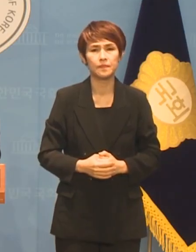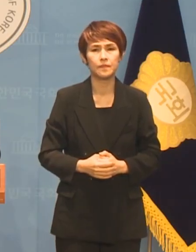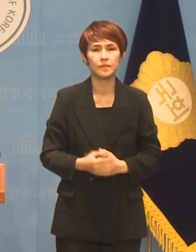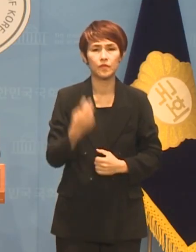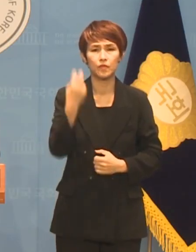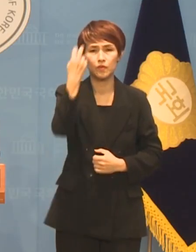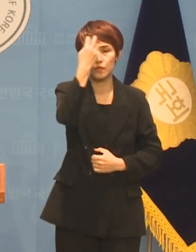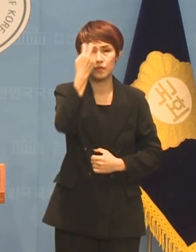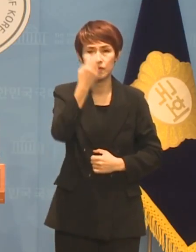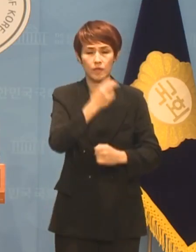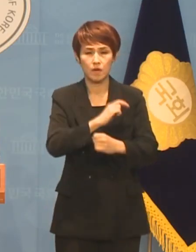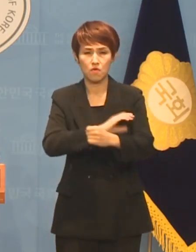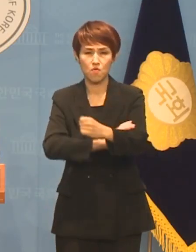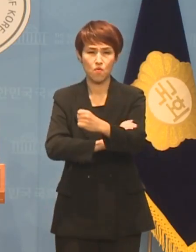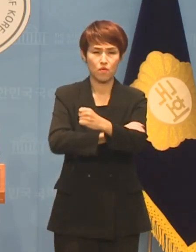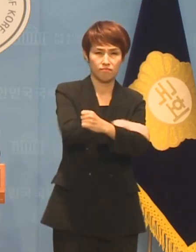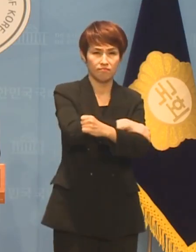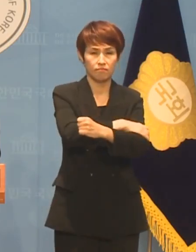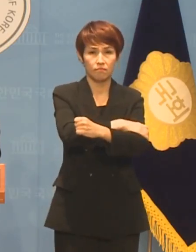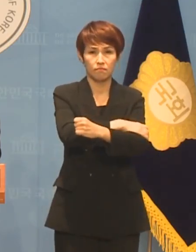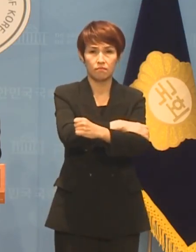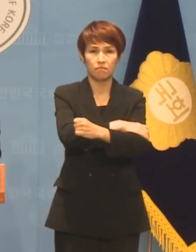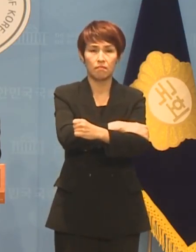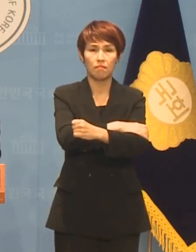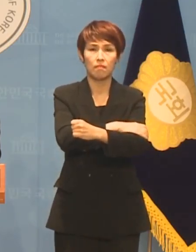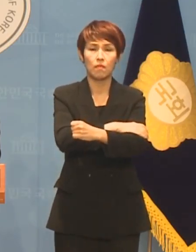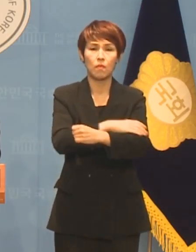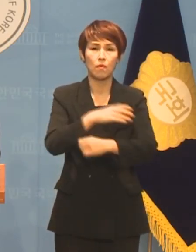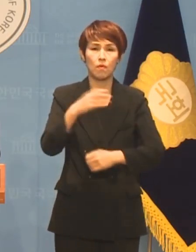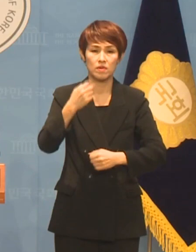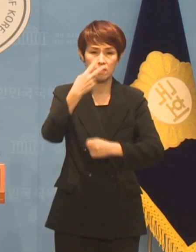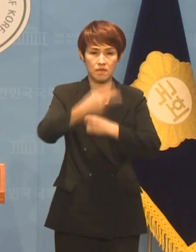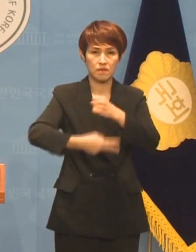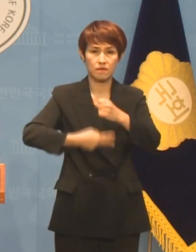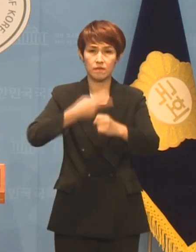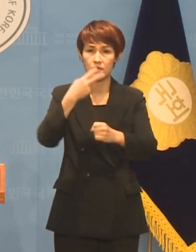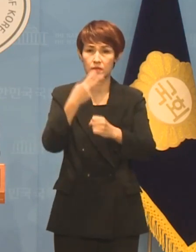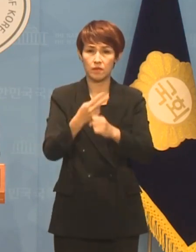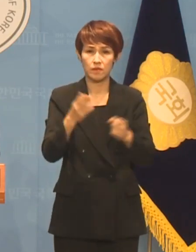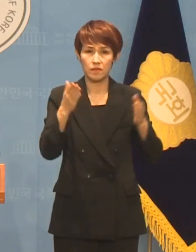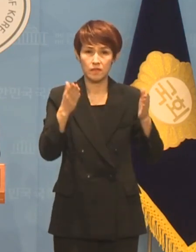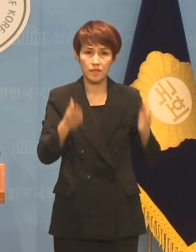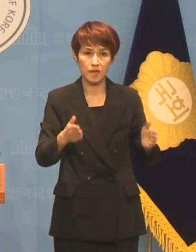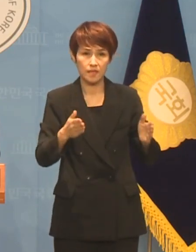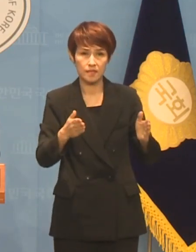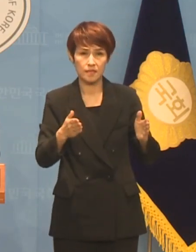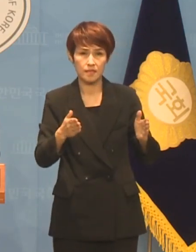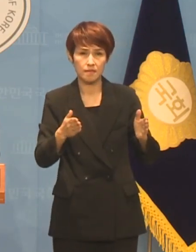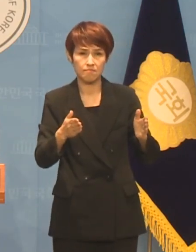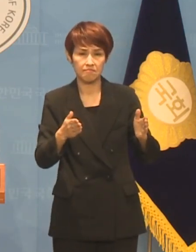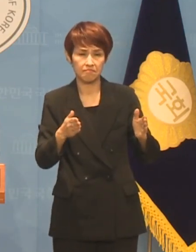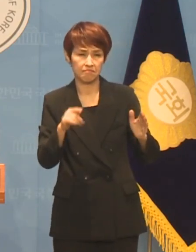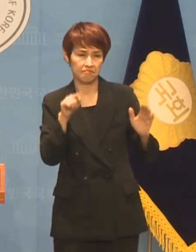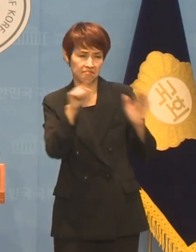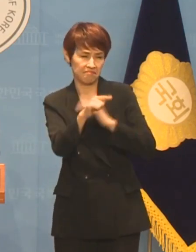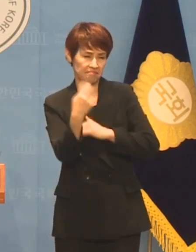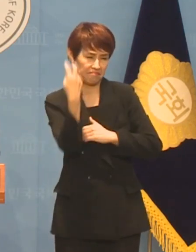수사권 남용으로 2년 동안 먼지떨이 방식의 신상 털기